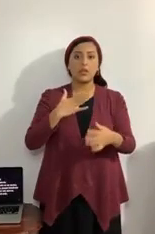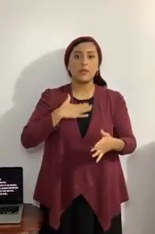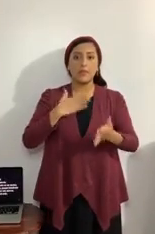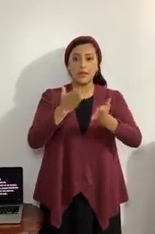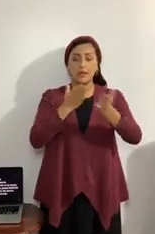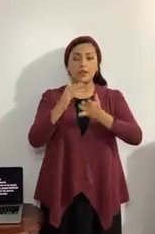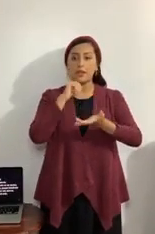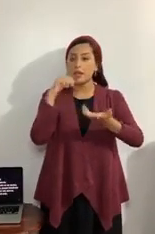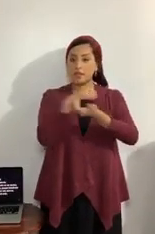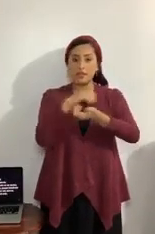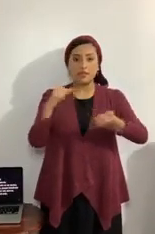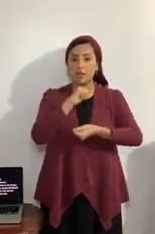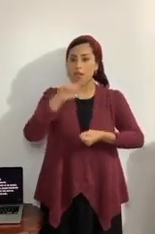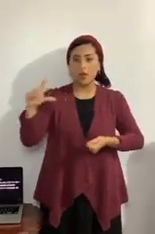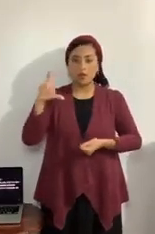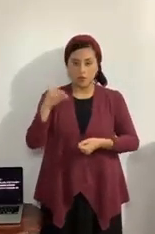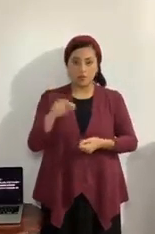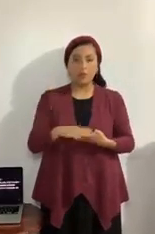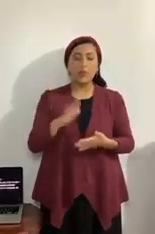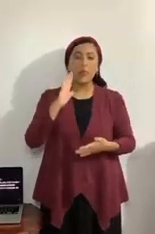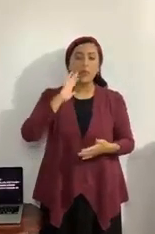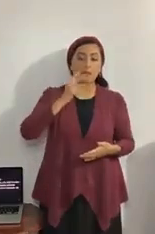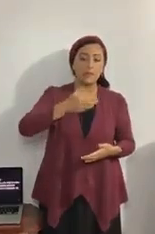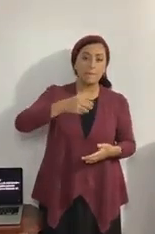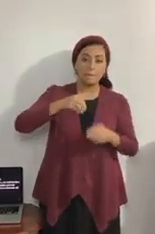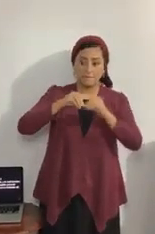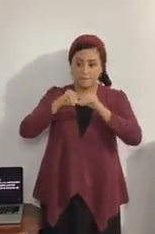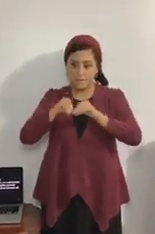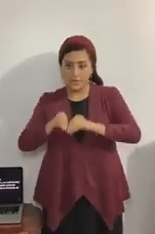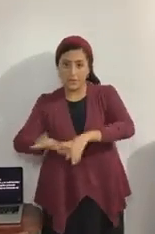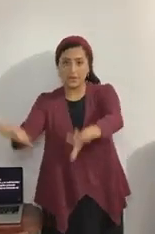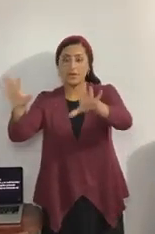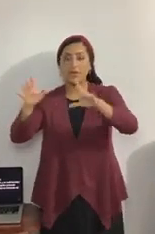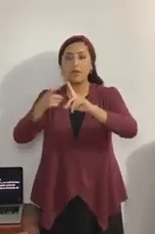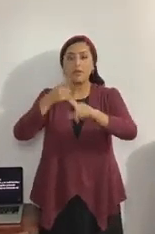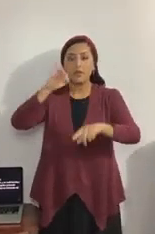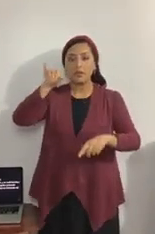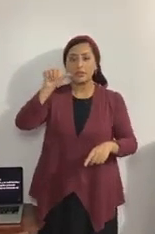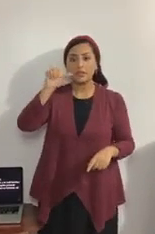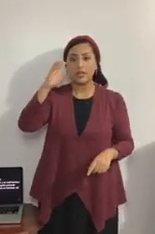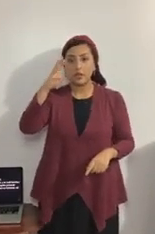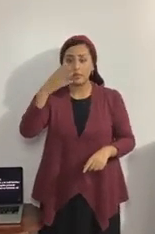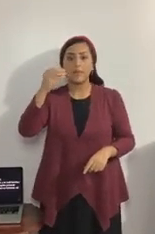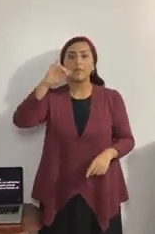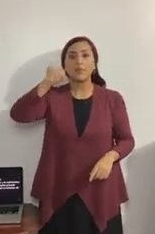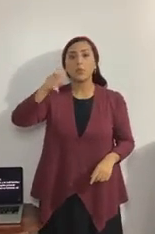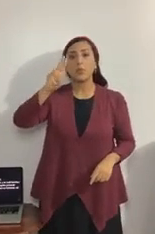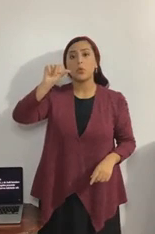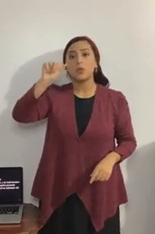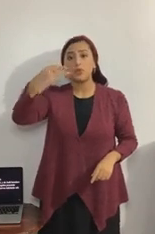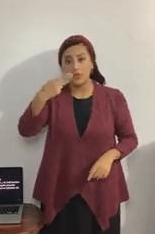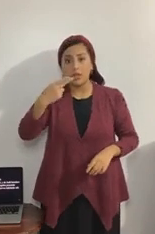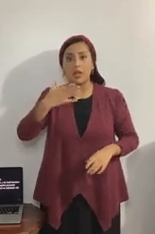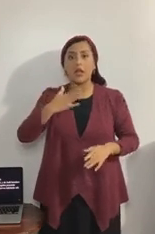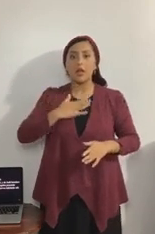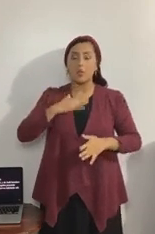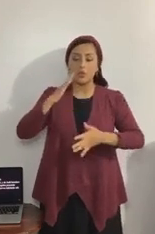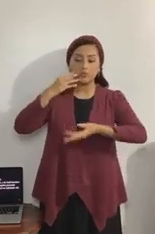destruiré todo. Sacaré descendencia de Jacob y de Judá, heredero de mis montes, y mis